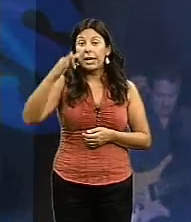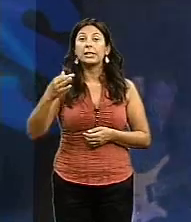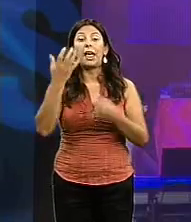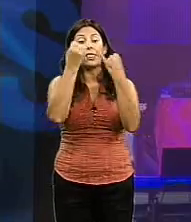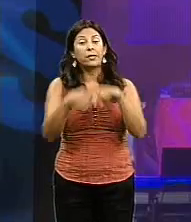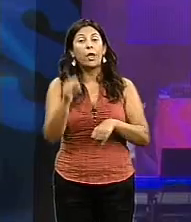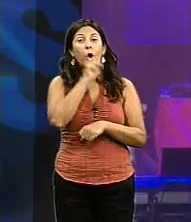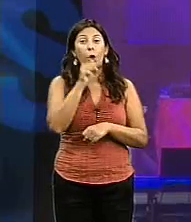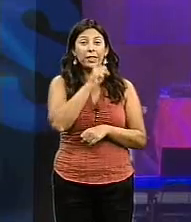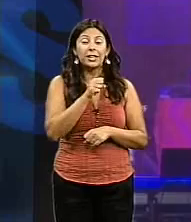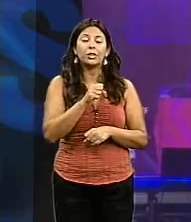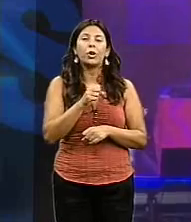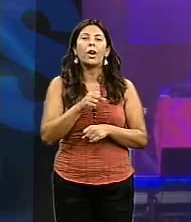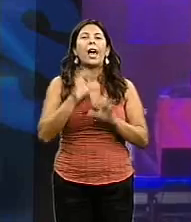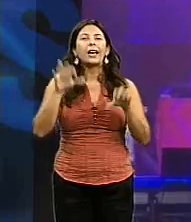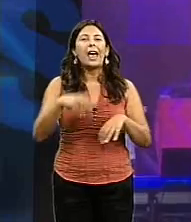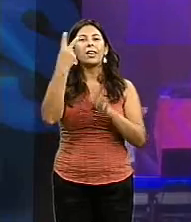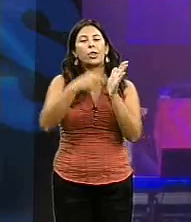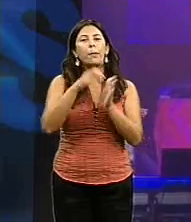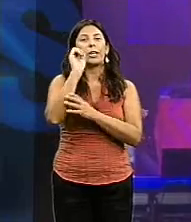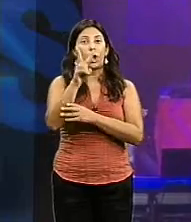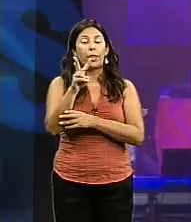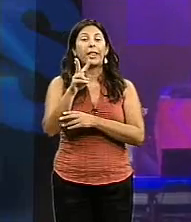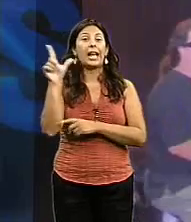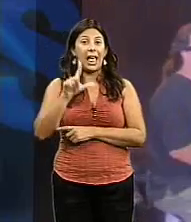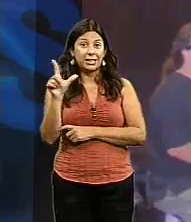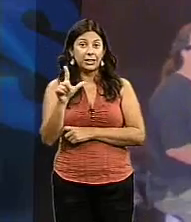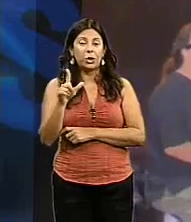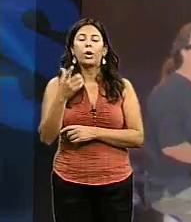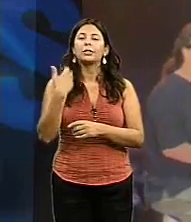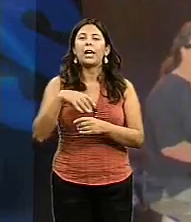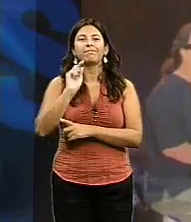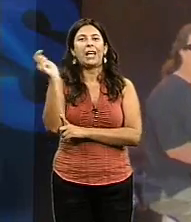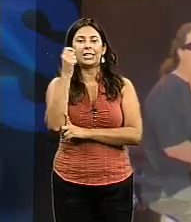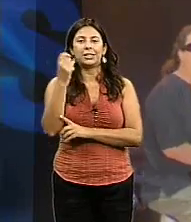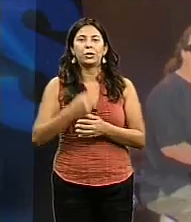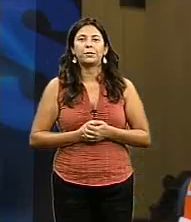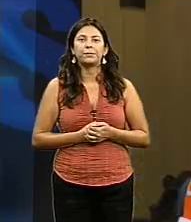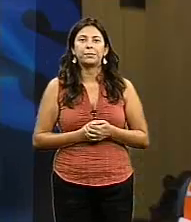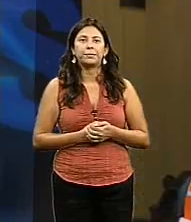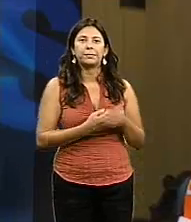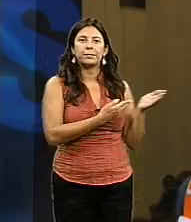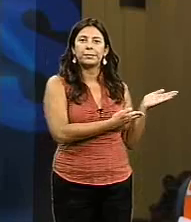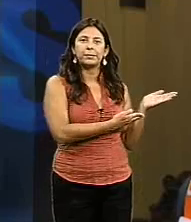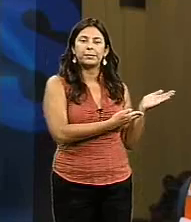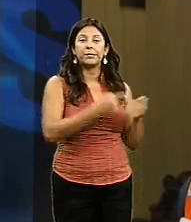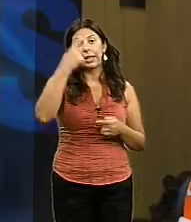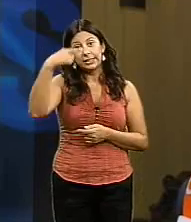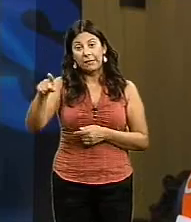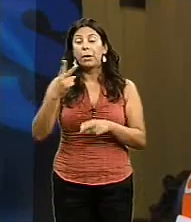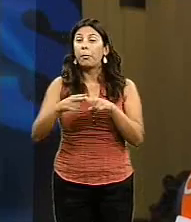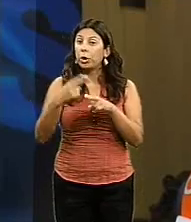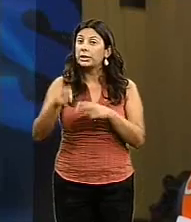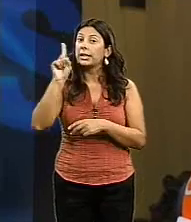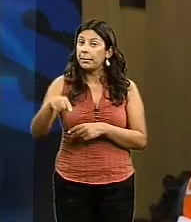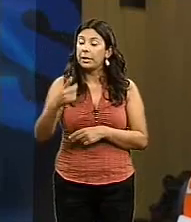de los conciertos Cádiz 2012 Latino y que el sector califica de exitosa. Como sabéis, también es una política que hemos hecho